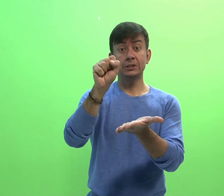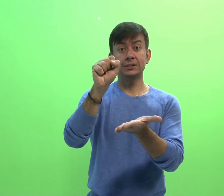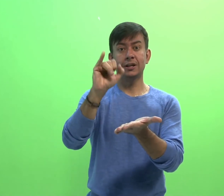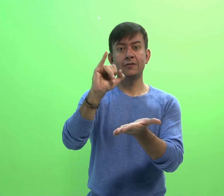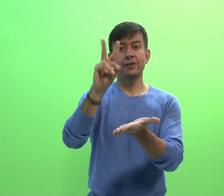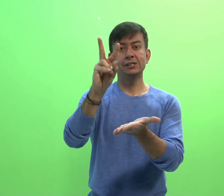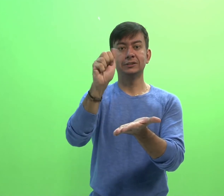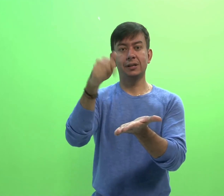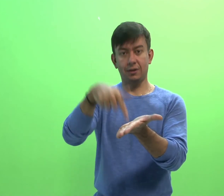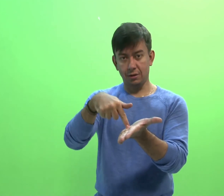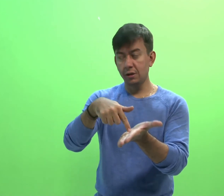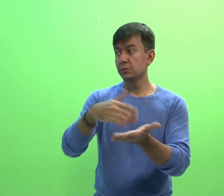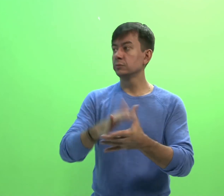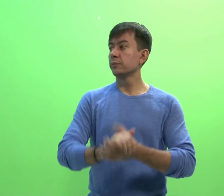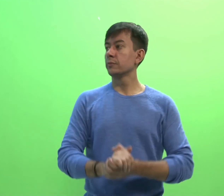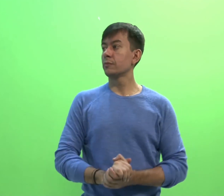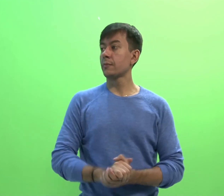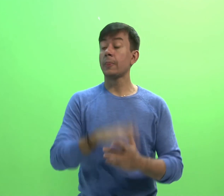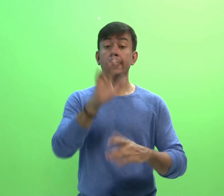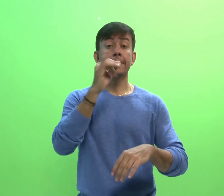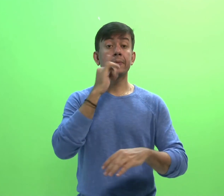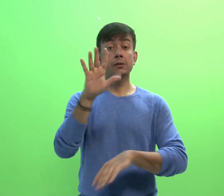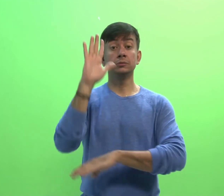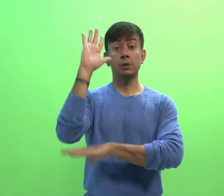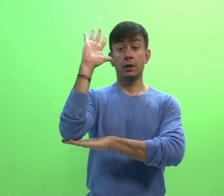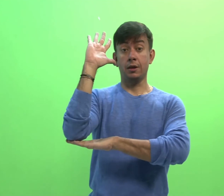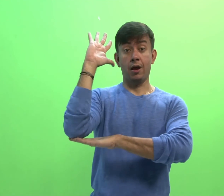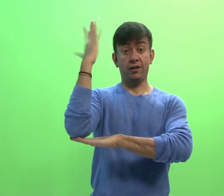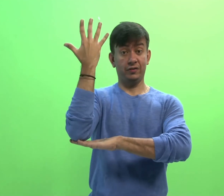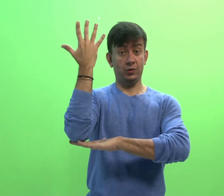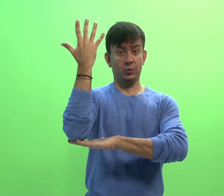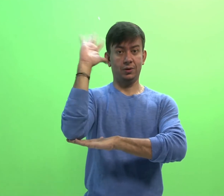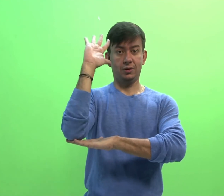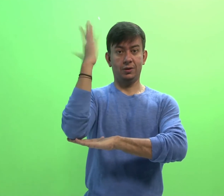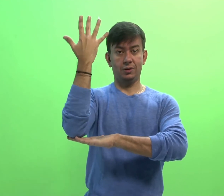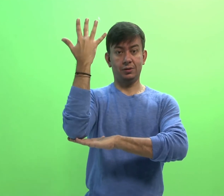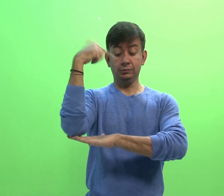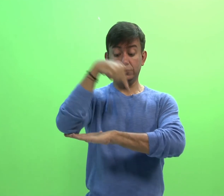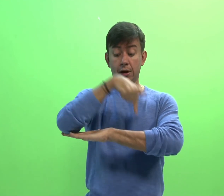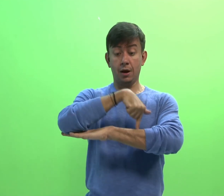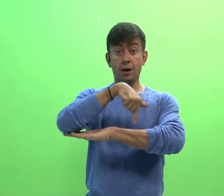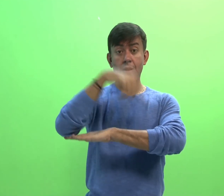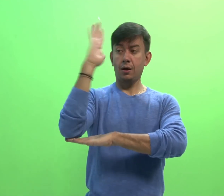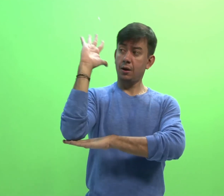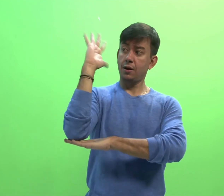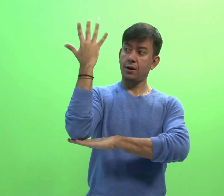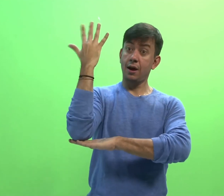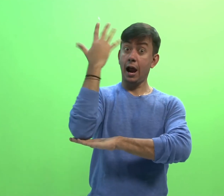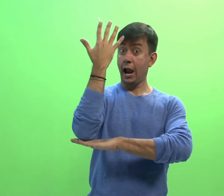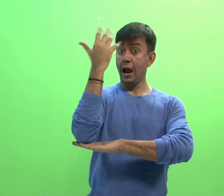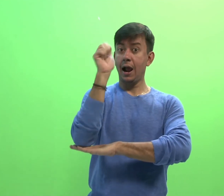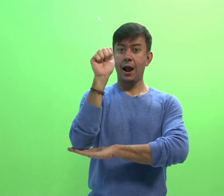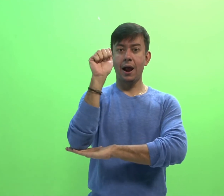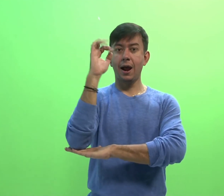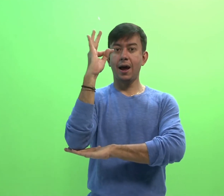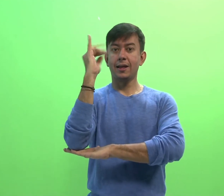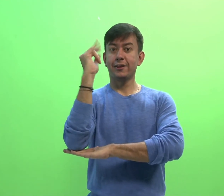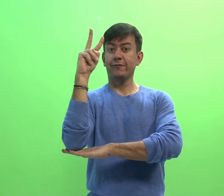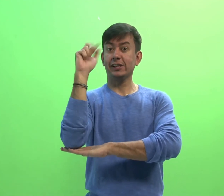e o movimento na mão passiva. Árvore. Este braço de apoio vai ser o passivo